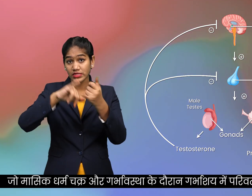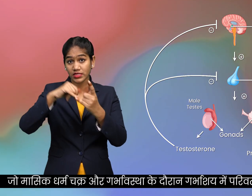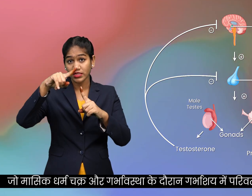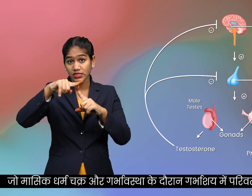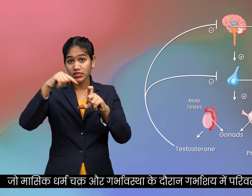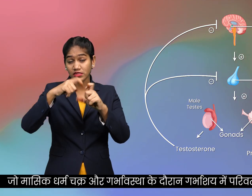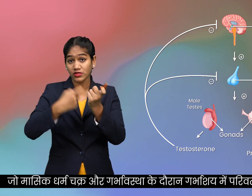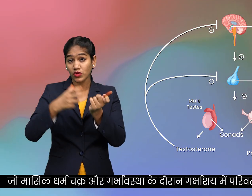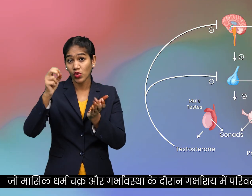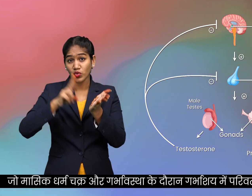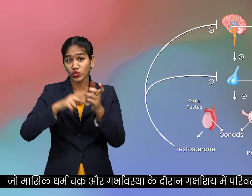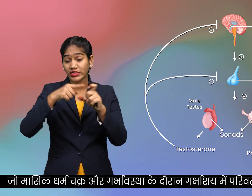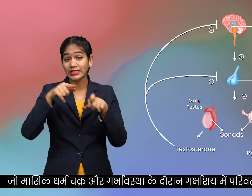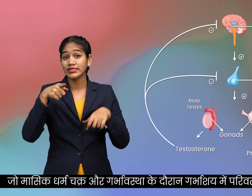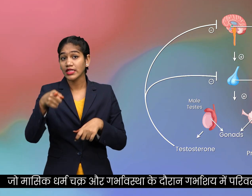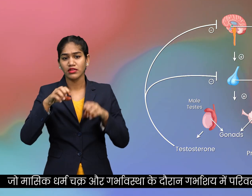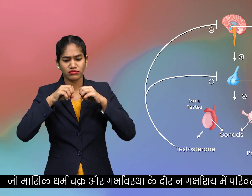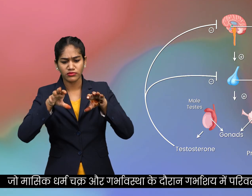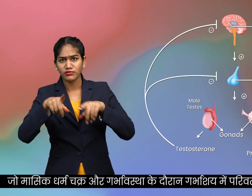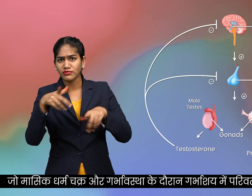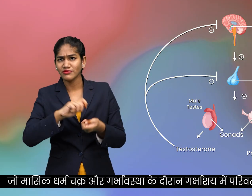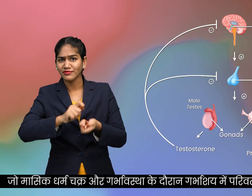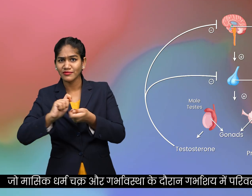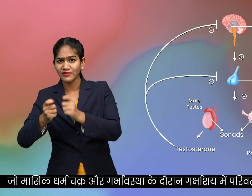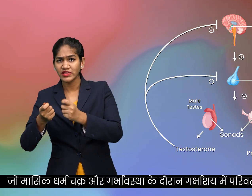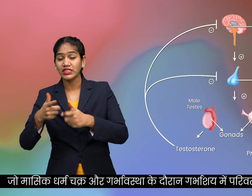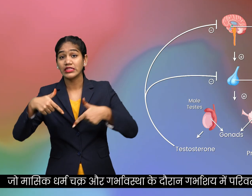जो मासिक धर्मचक्र और